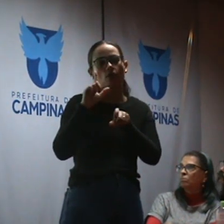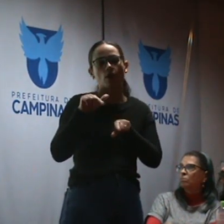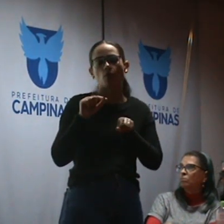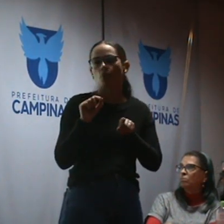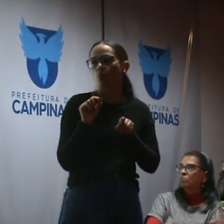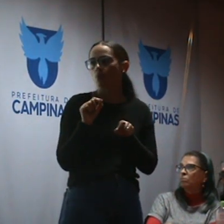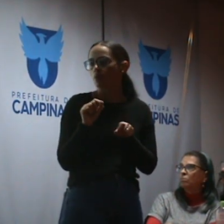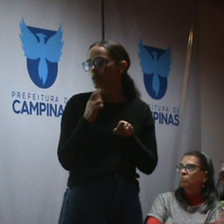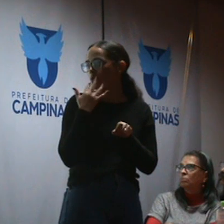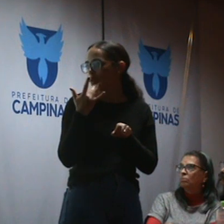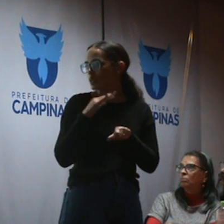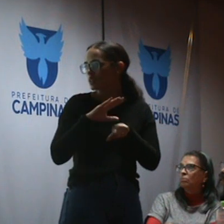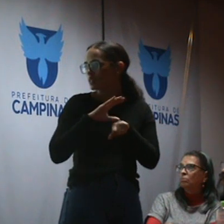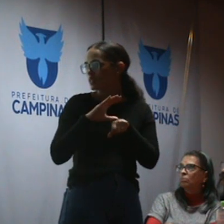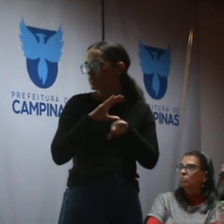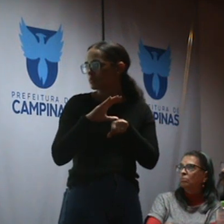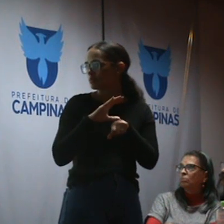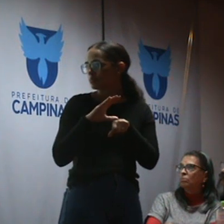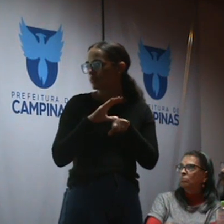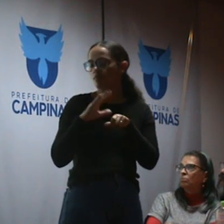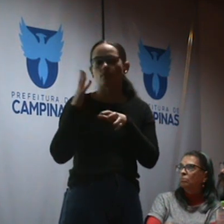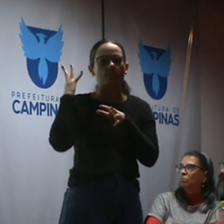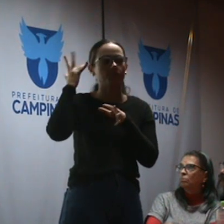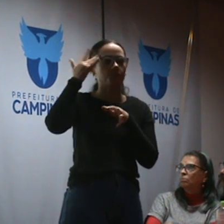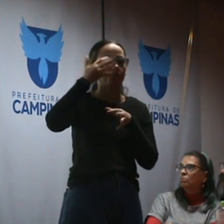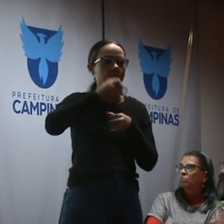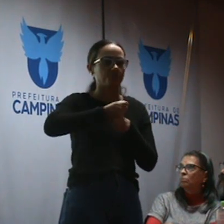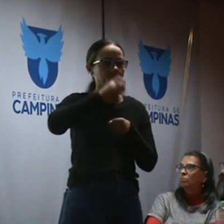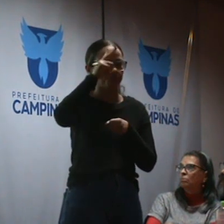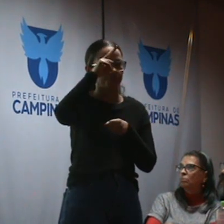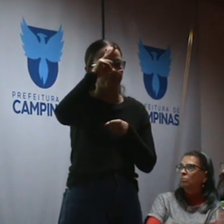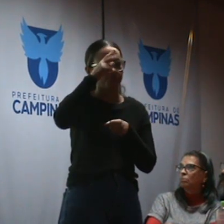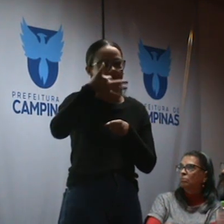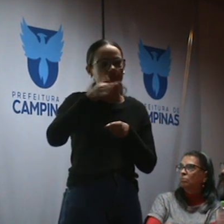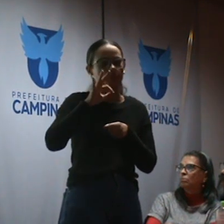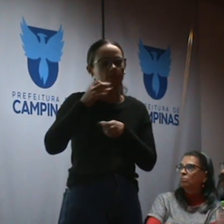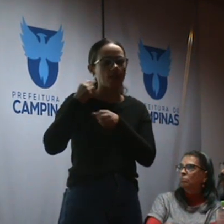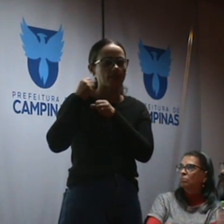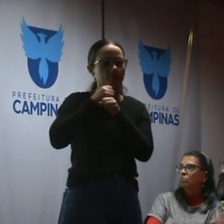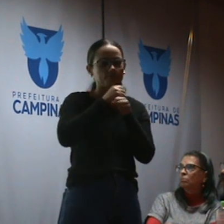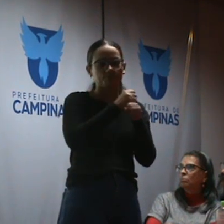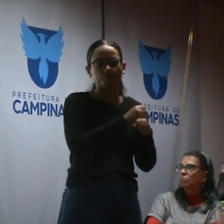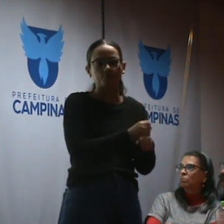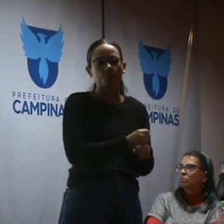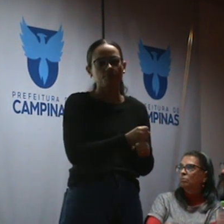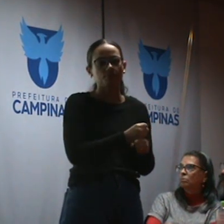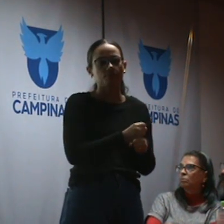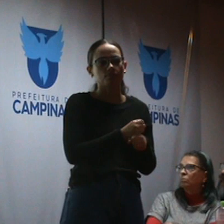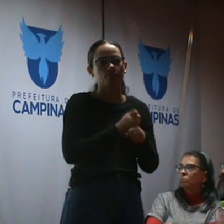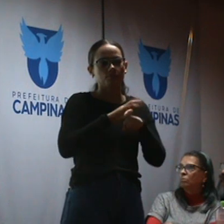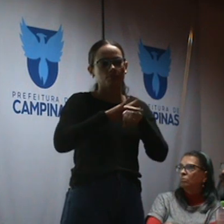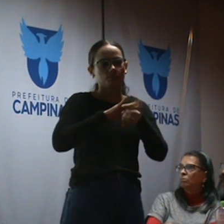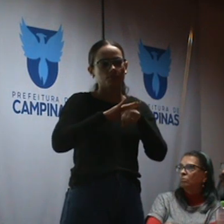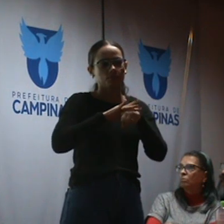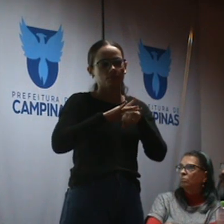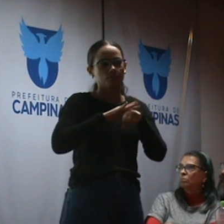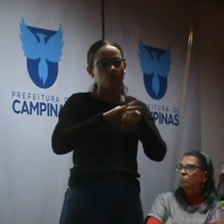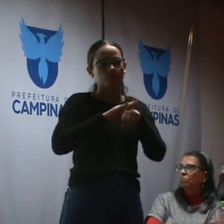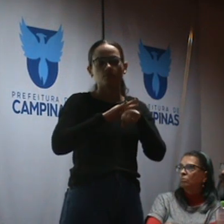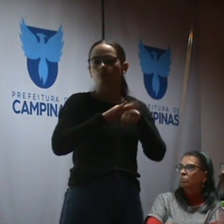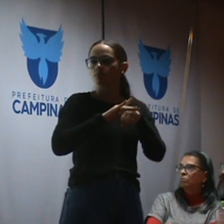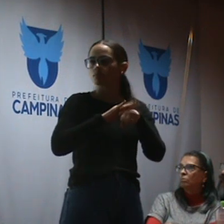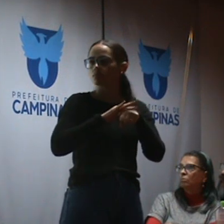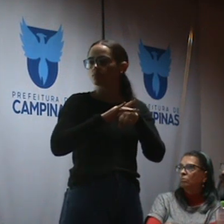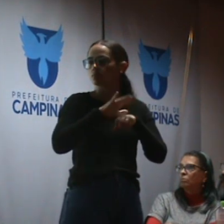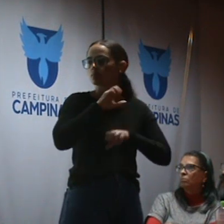tá? Isso para dengue. É uma média histórica dos últimos 10 anos, de onde os casos deveriam ficar, né? O número de